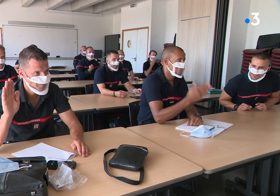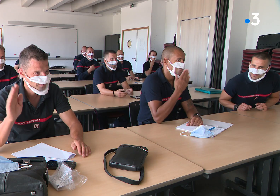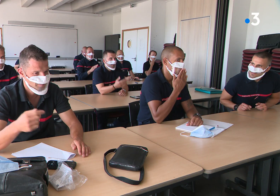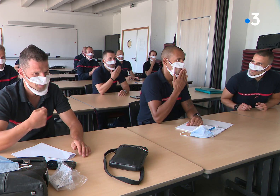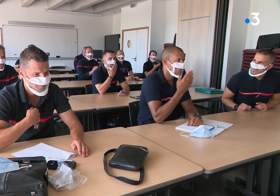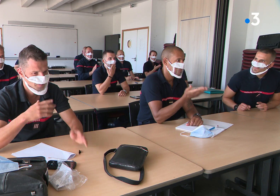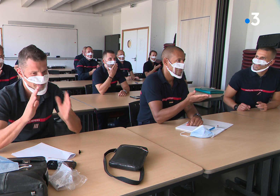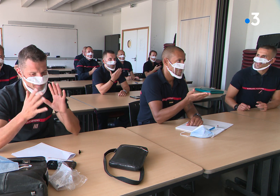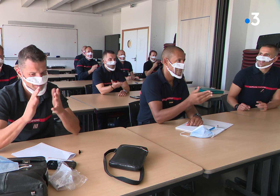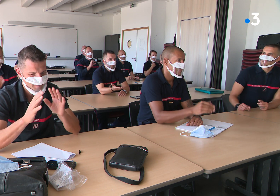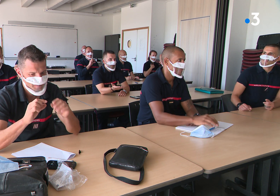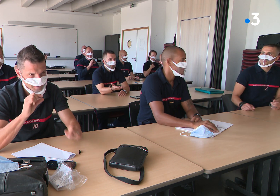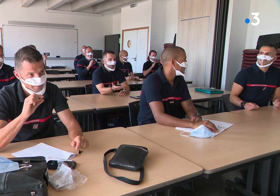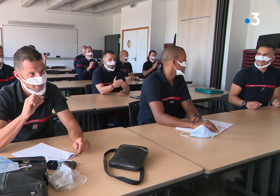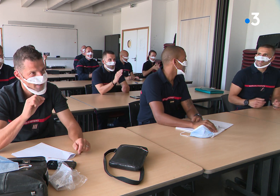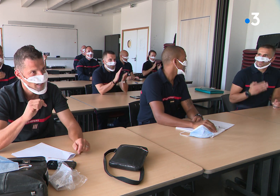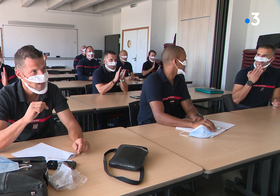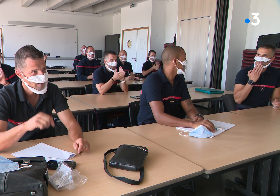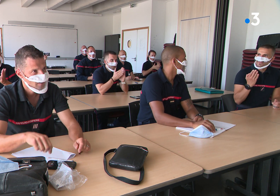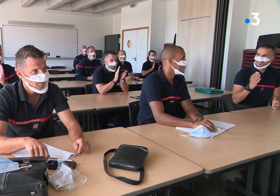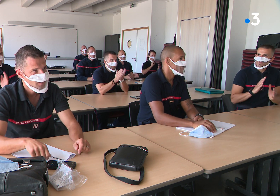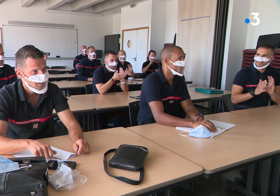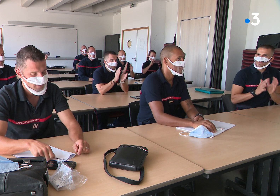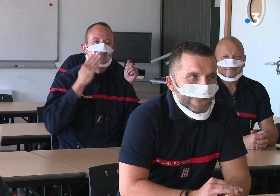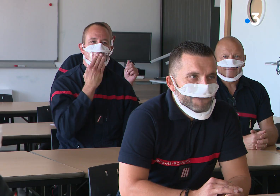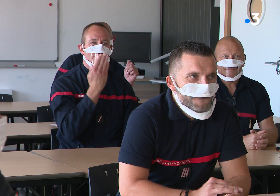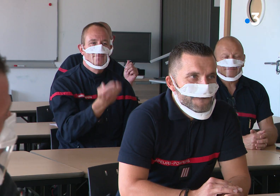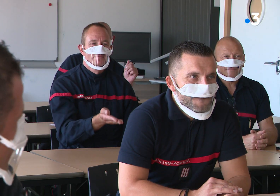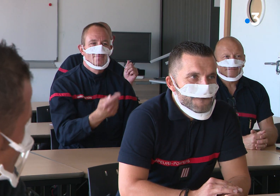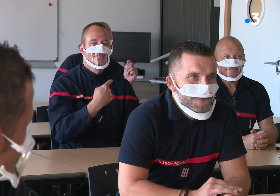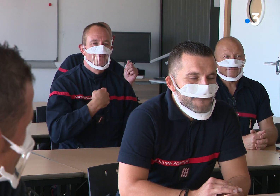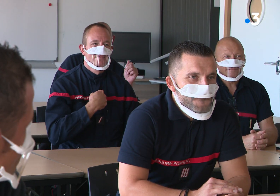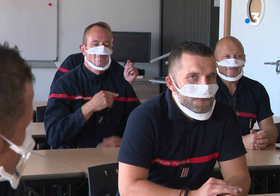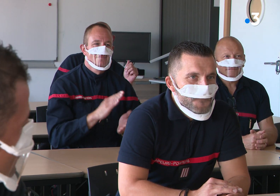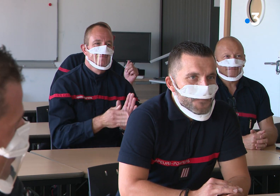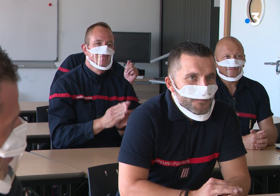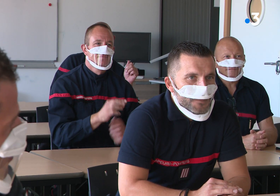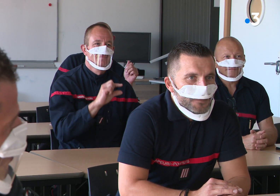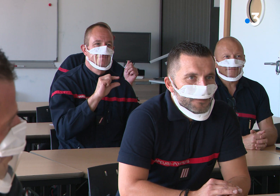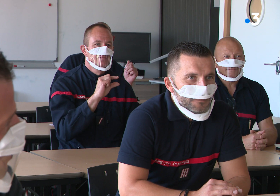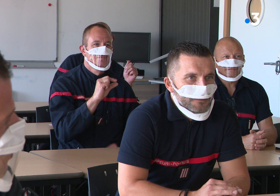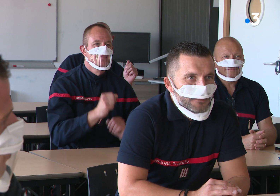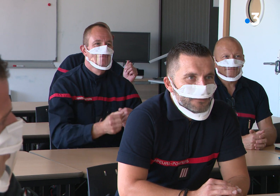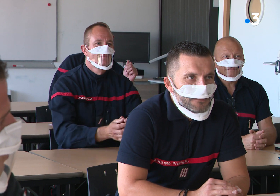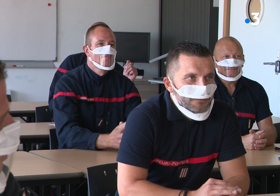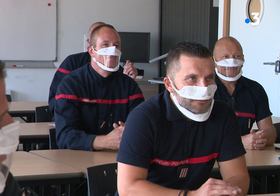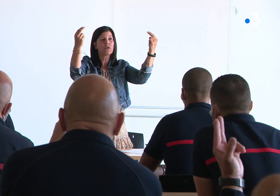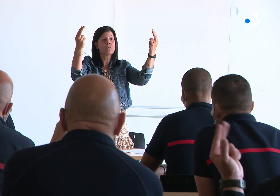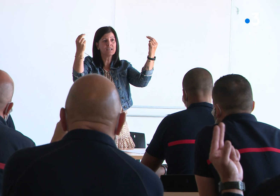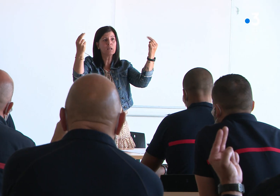Parler quelques mots de la langue des signes, c'est l'objectif de cette journée de formation pour les pompiers du Doubs. De quoi entrer en